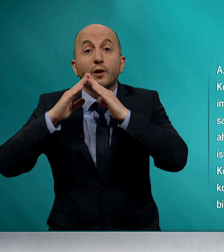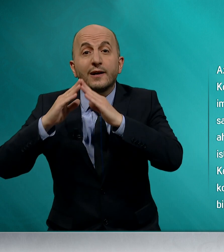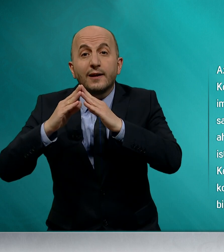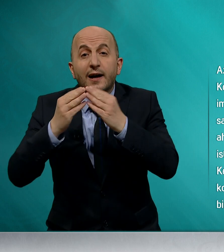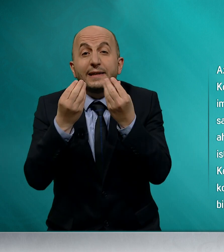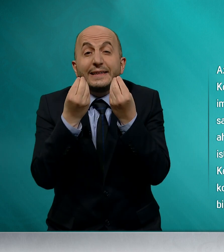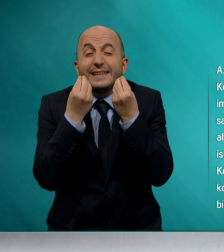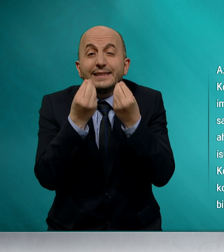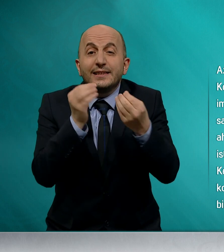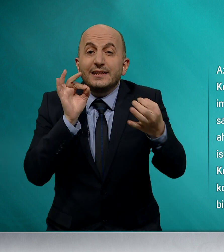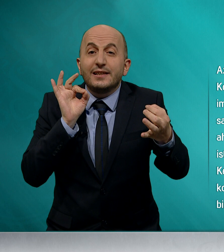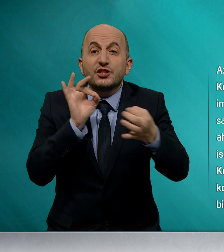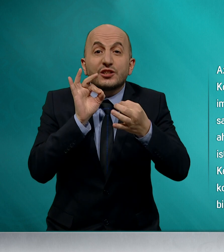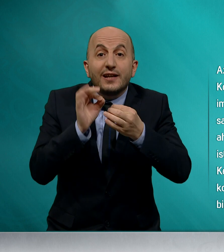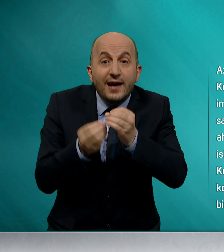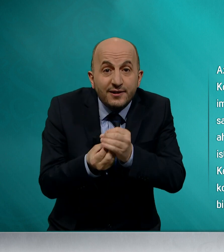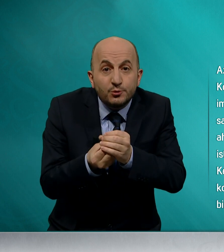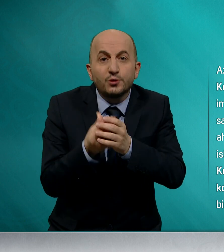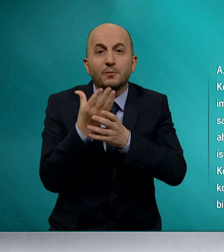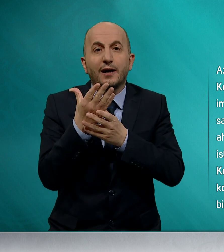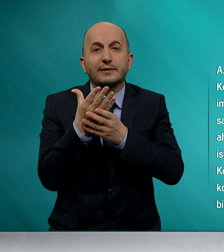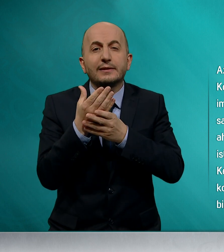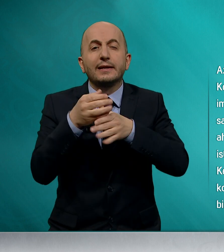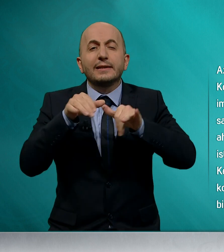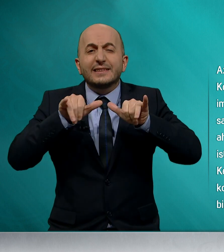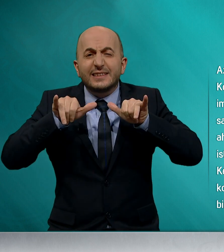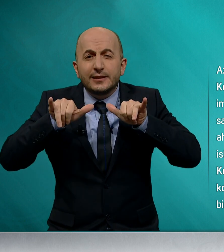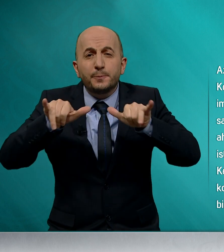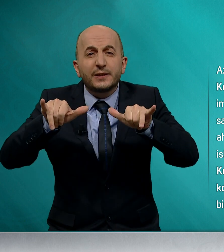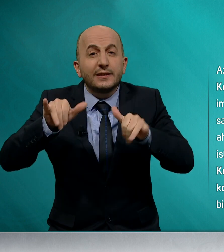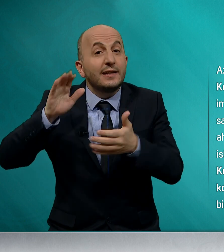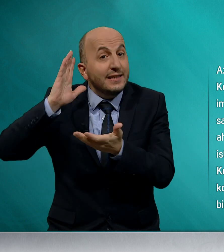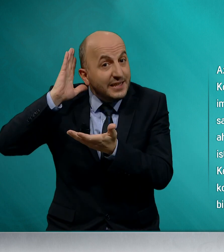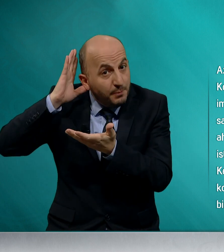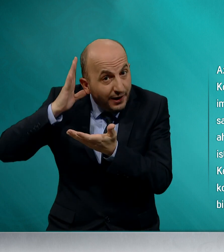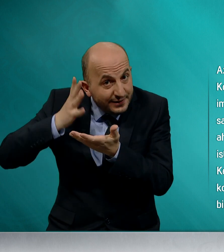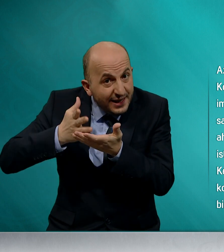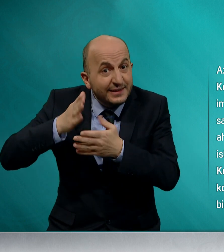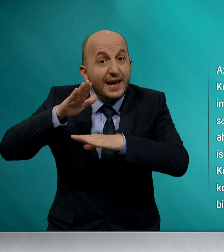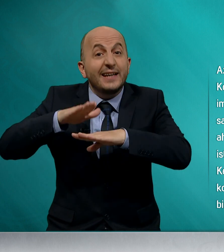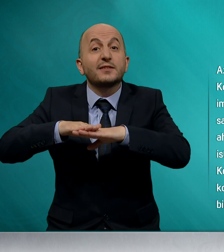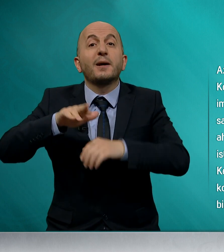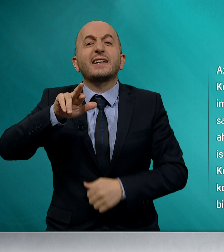komşularla iyi ilişkiler kurmak, tıpkı ibadet etmek